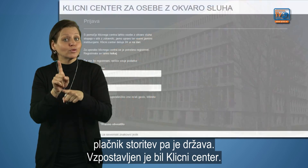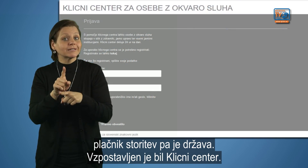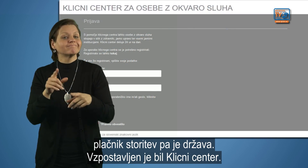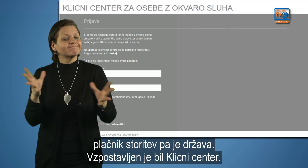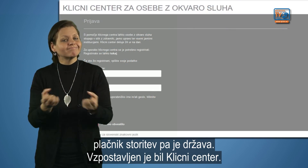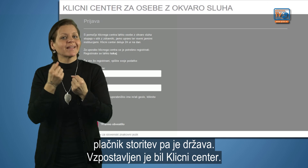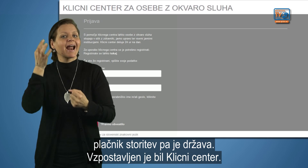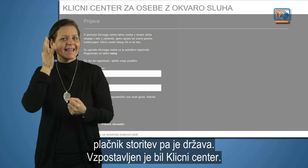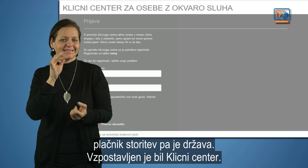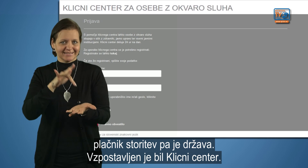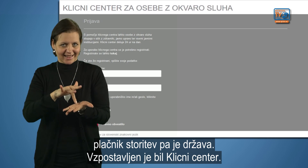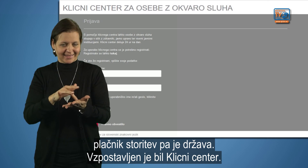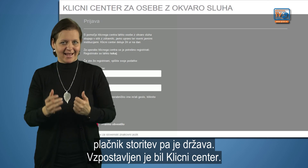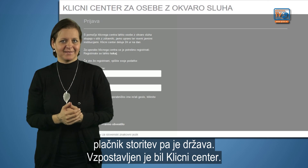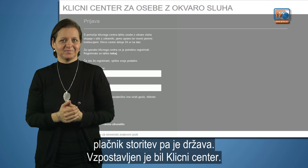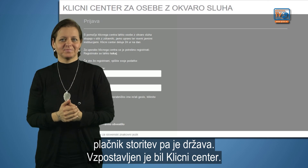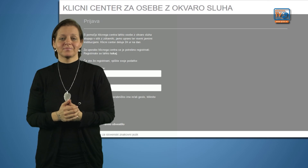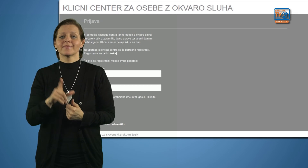Vzpostavljen je bil klicni center.